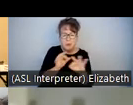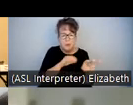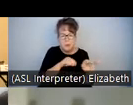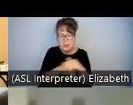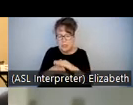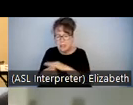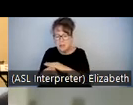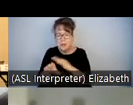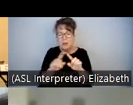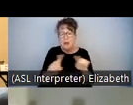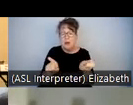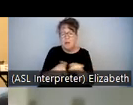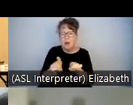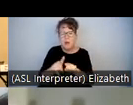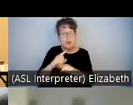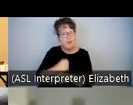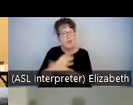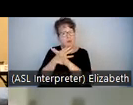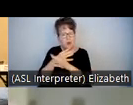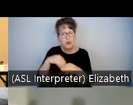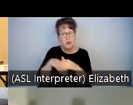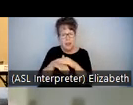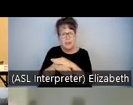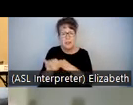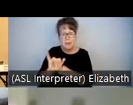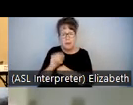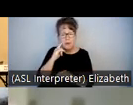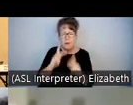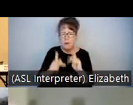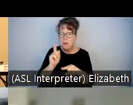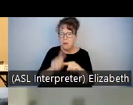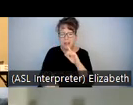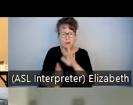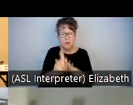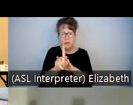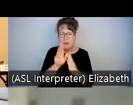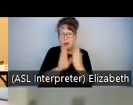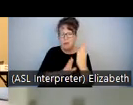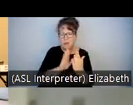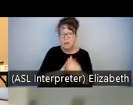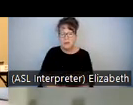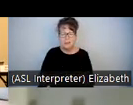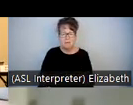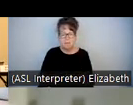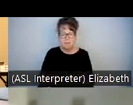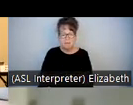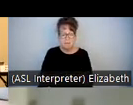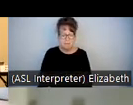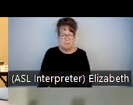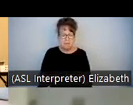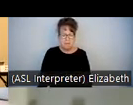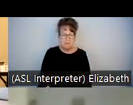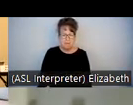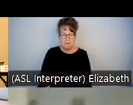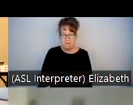por su ayuda Eh en la accesibilidad a través de la función virtual es algo